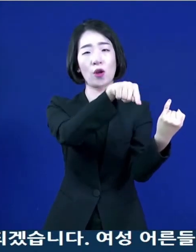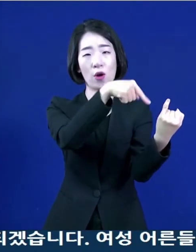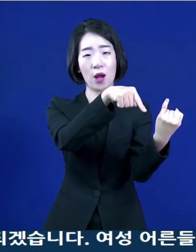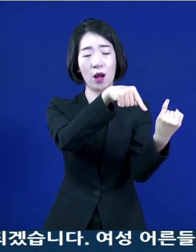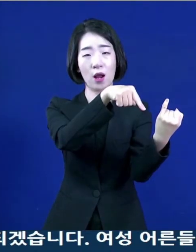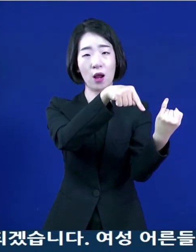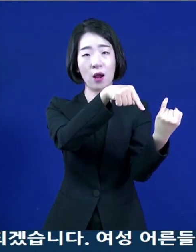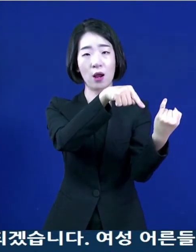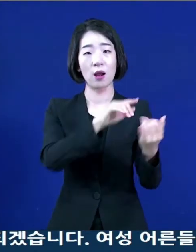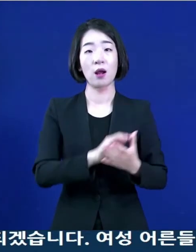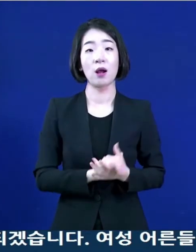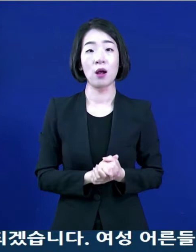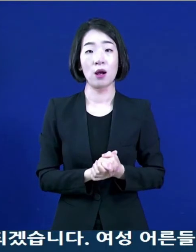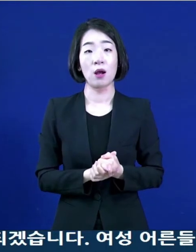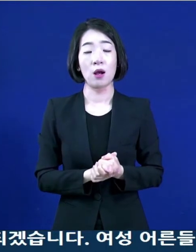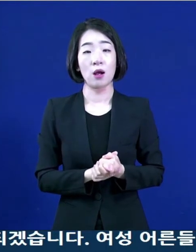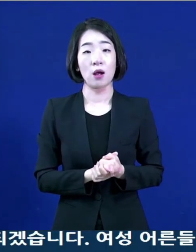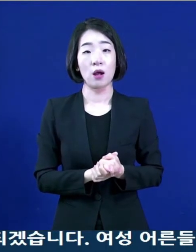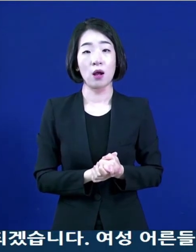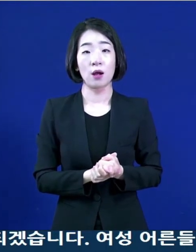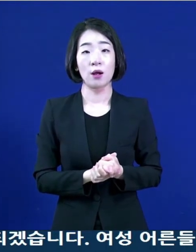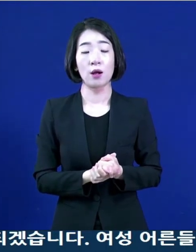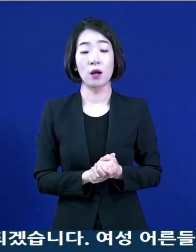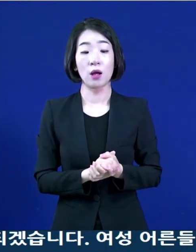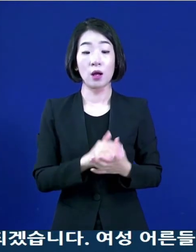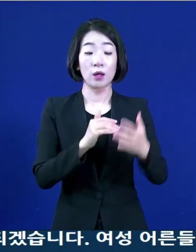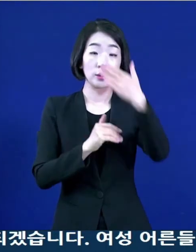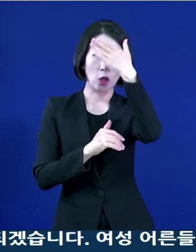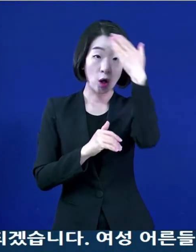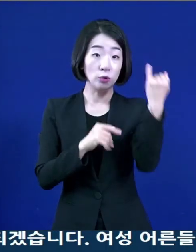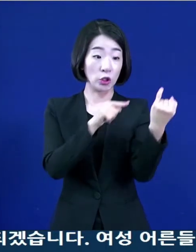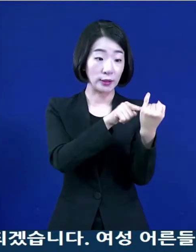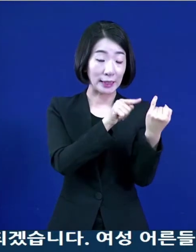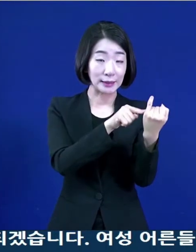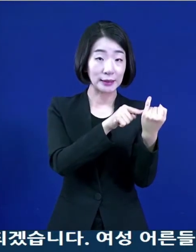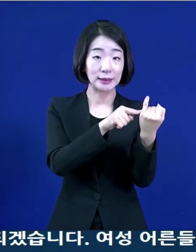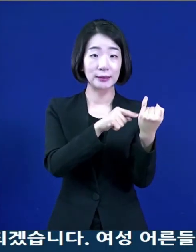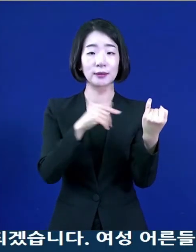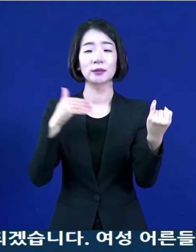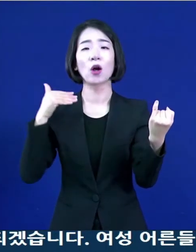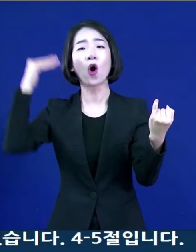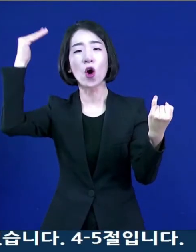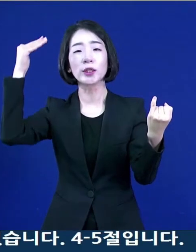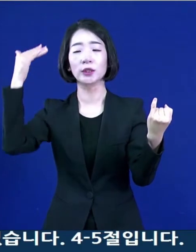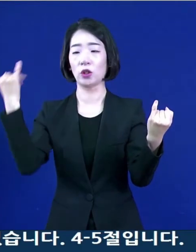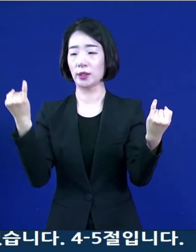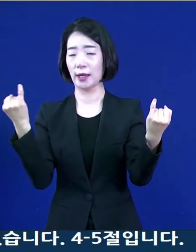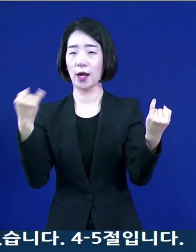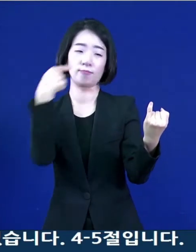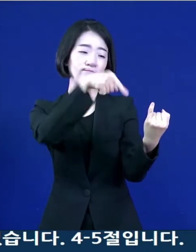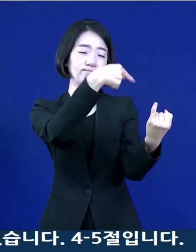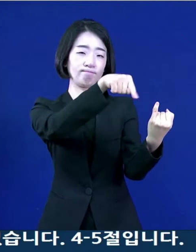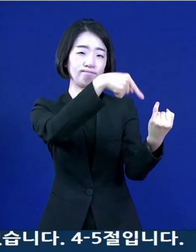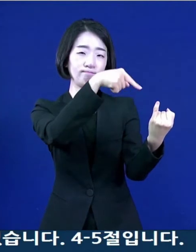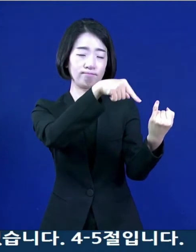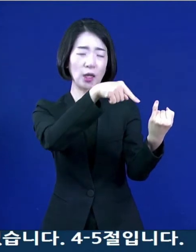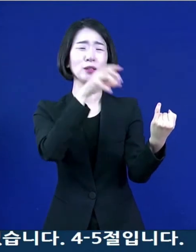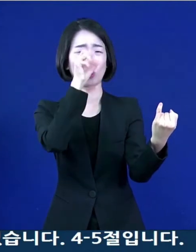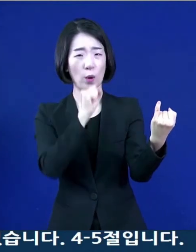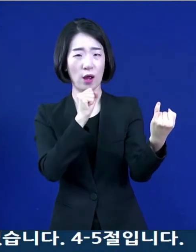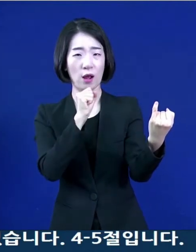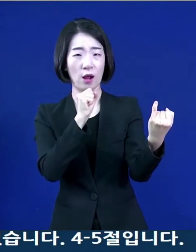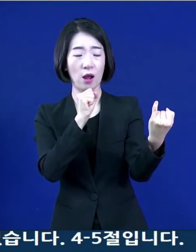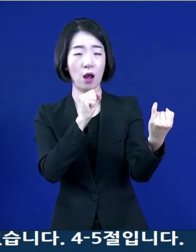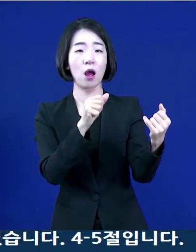어른인 여성들이 가르치는 것이 좋겠다. 그래서 가정에서 어떻게 지내면서 자녀와 남편을